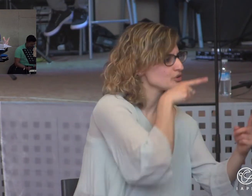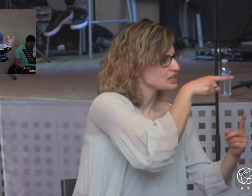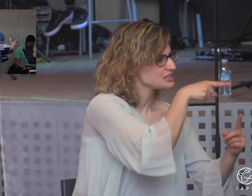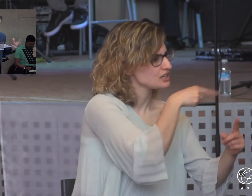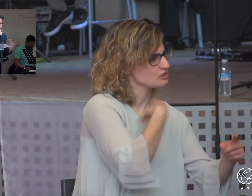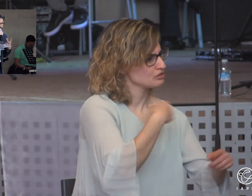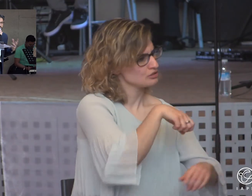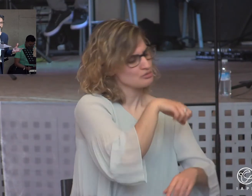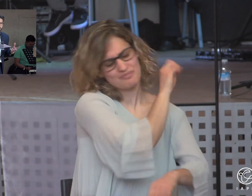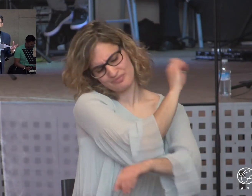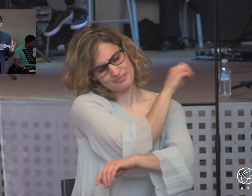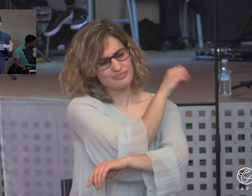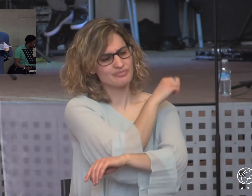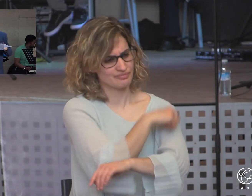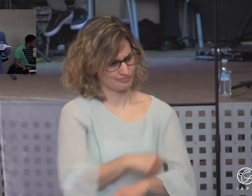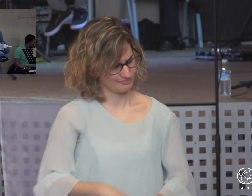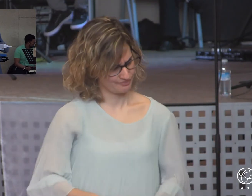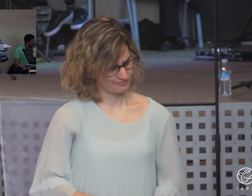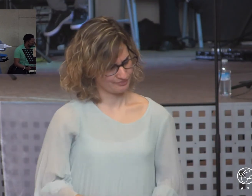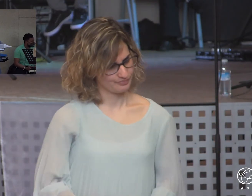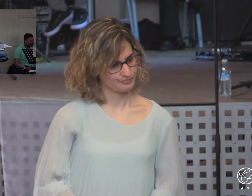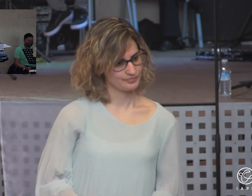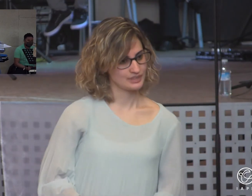lleva, que fue una noche terrible,